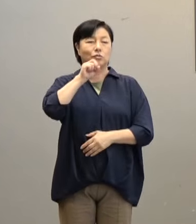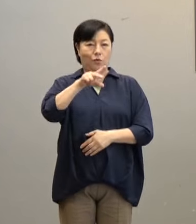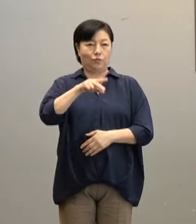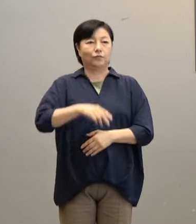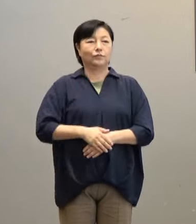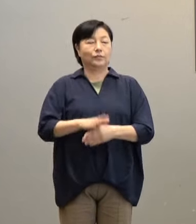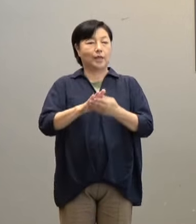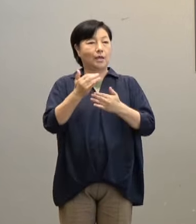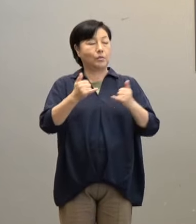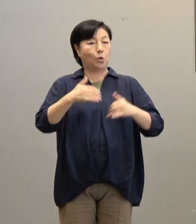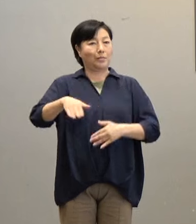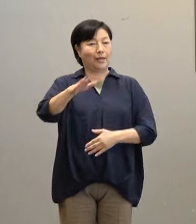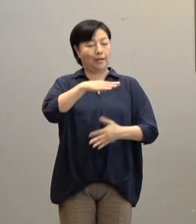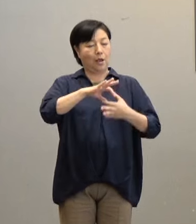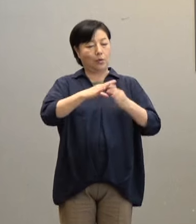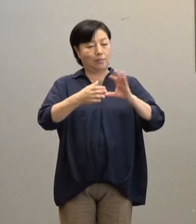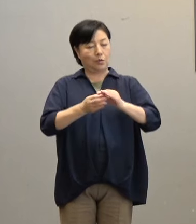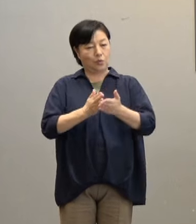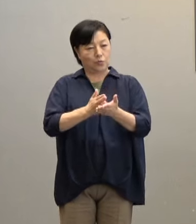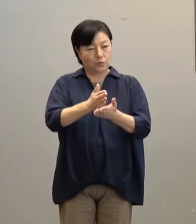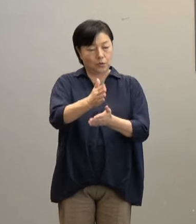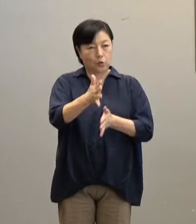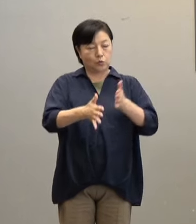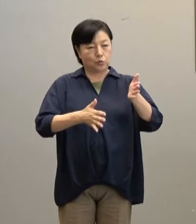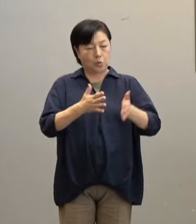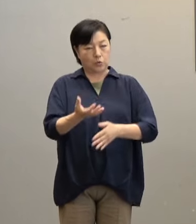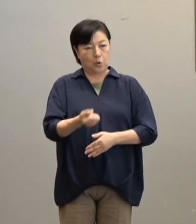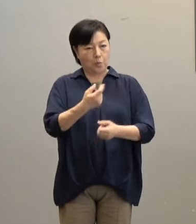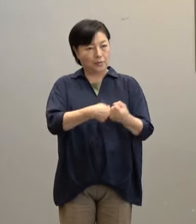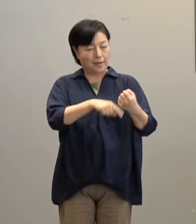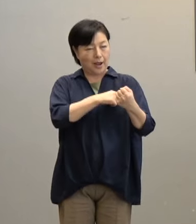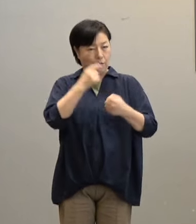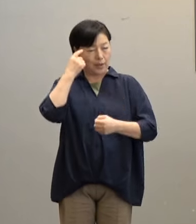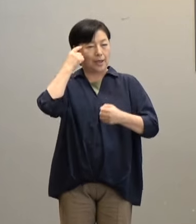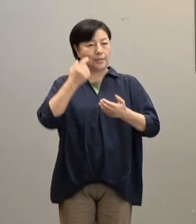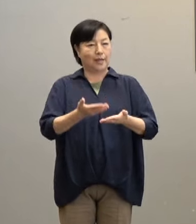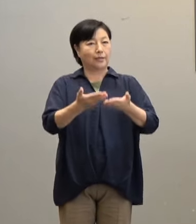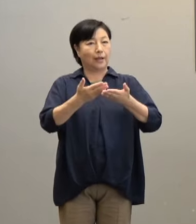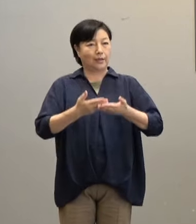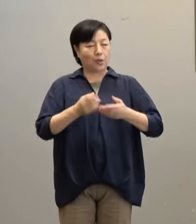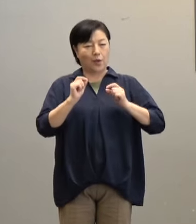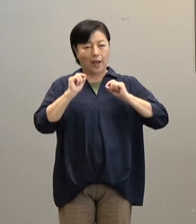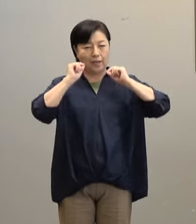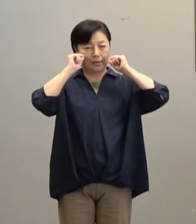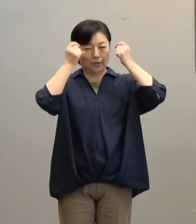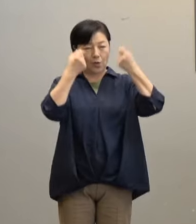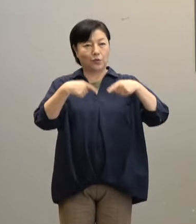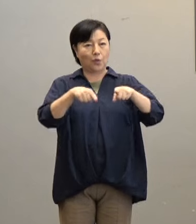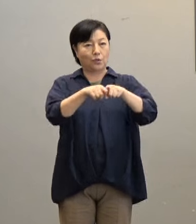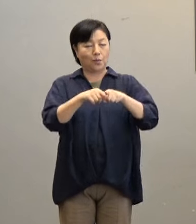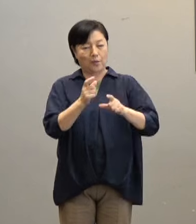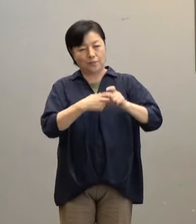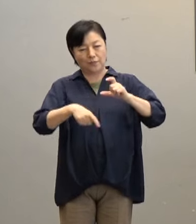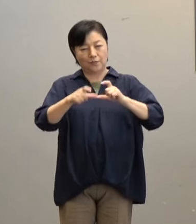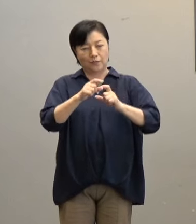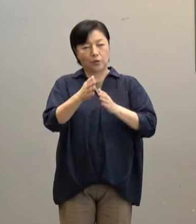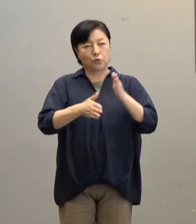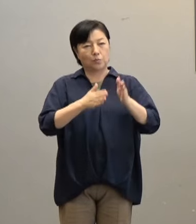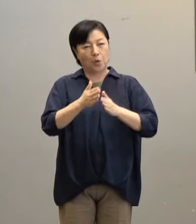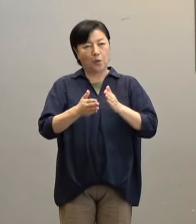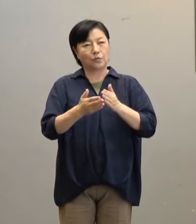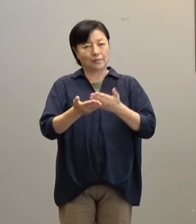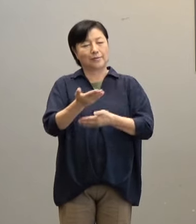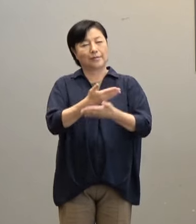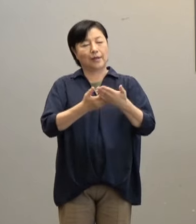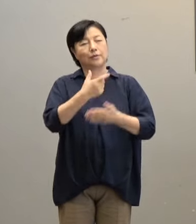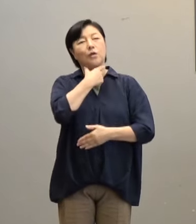民の皆さんにはオリンピックを通じてスポーツの持つ力を感じていただき、その感動とともにより一層スポーツに親しんでいただければ